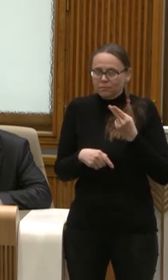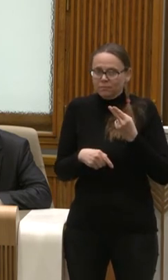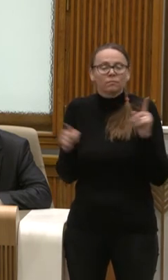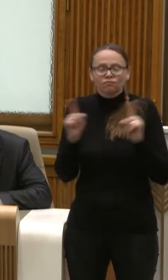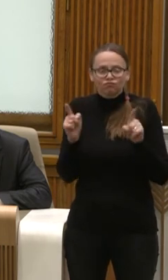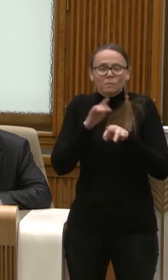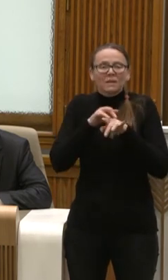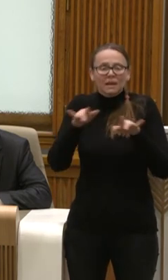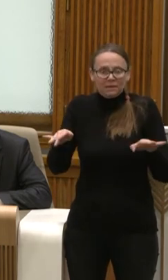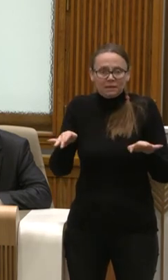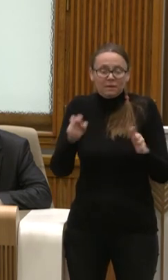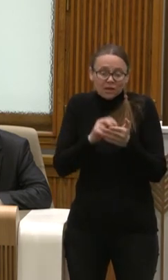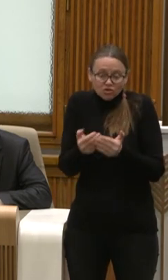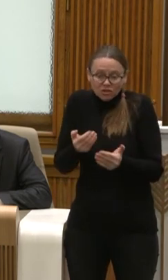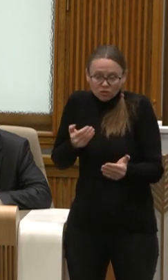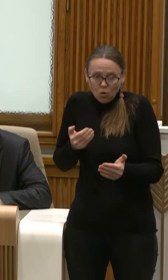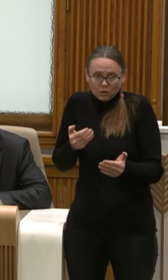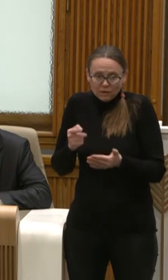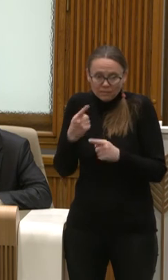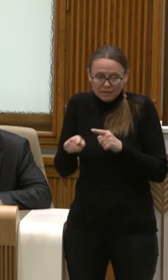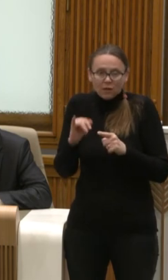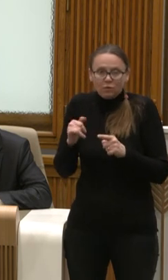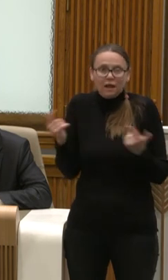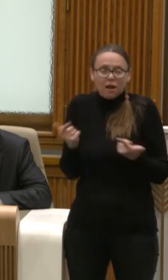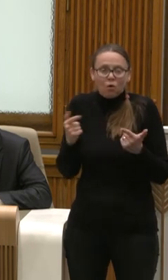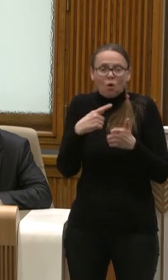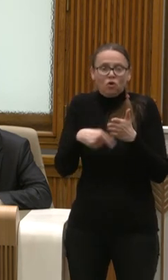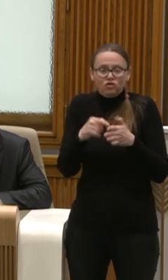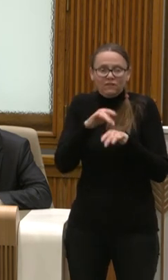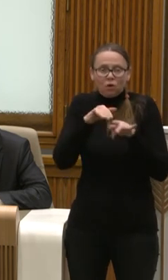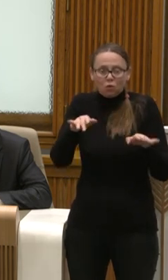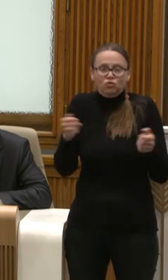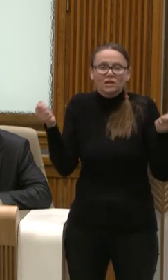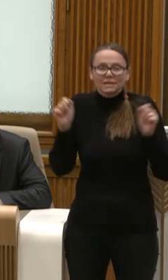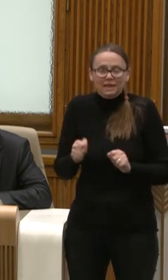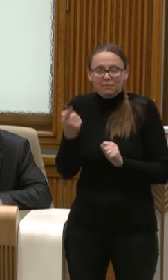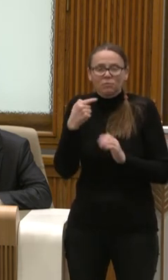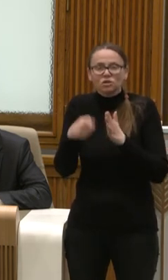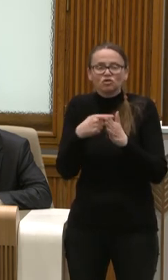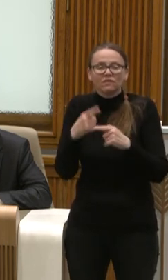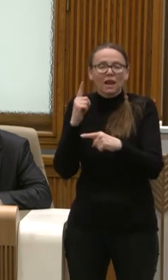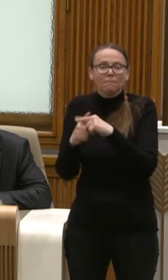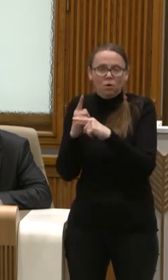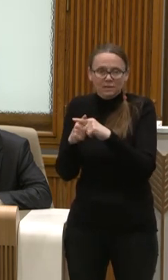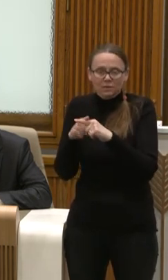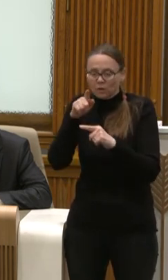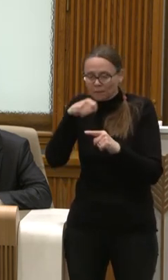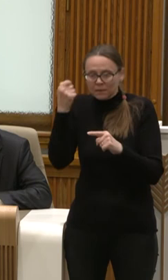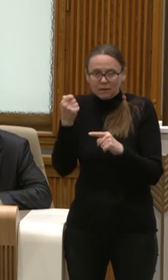Očitno je epidemija še tako v zgodni fazi, da se da o številu okuženih sklepati iz števila pozitivnih